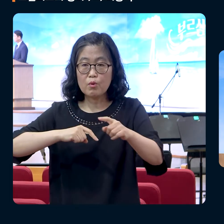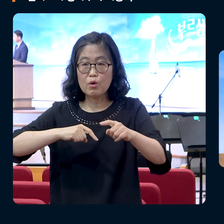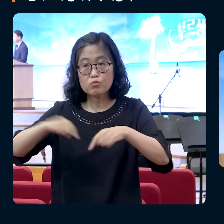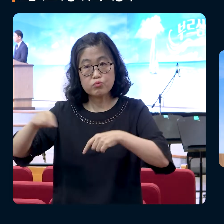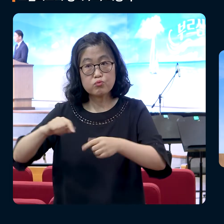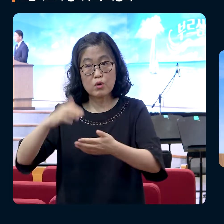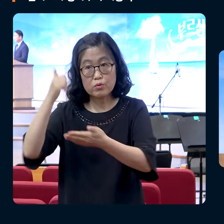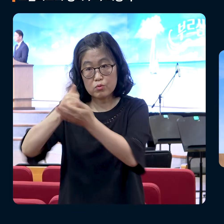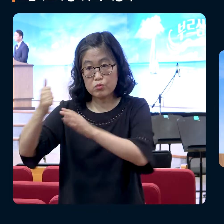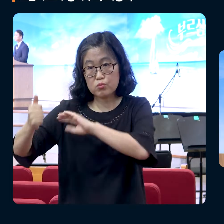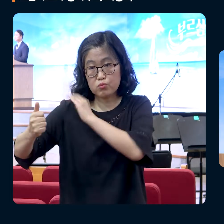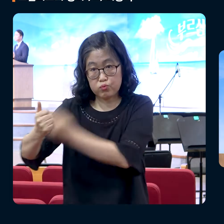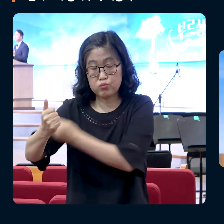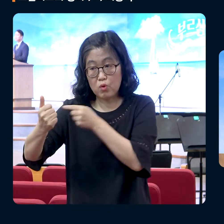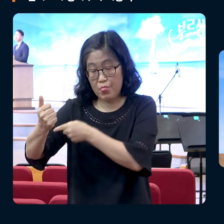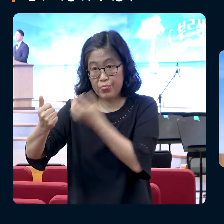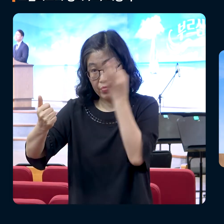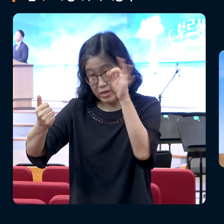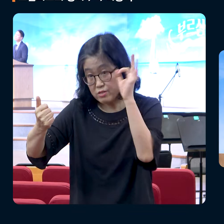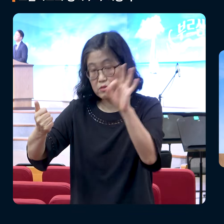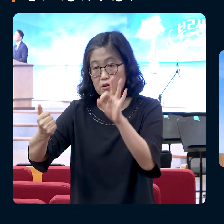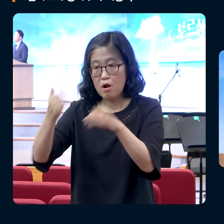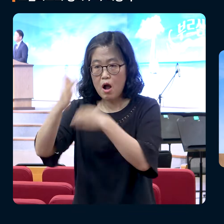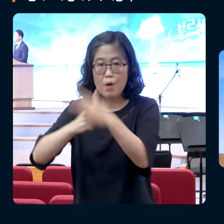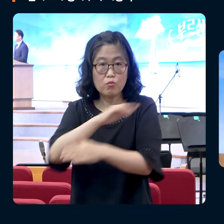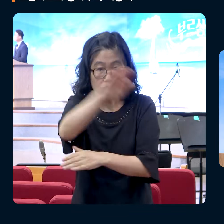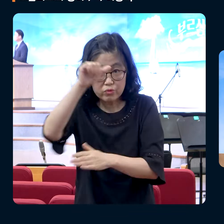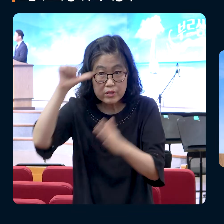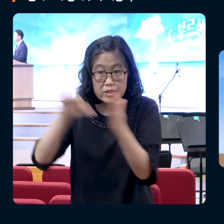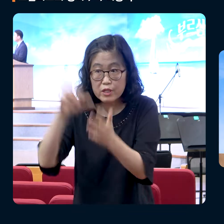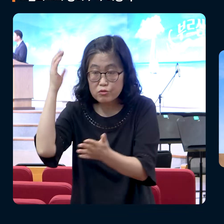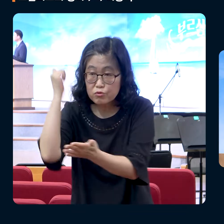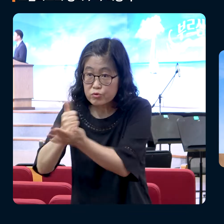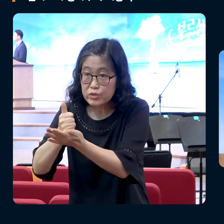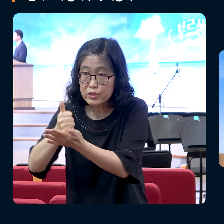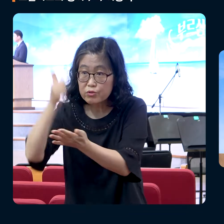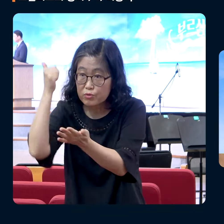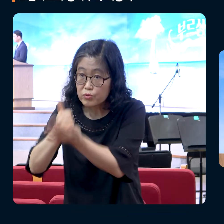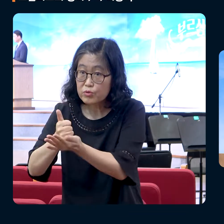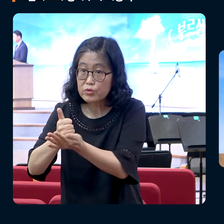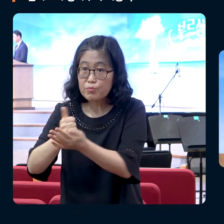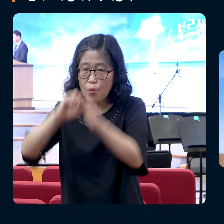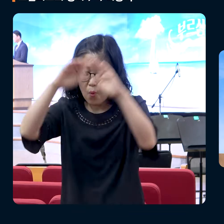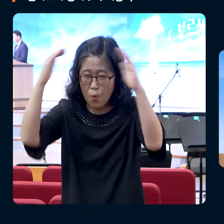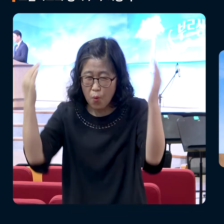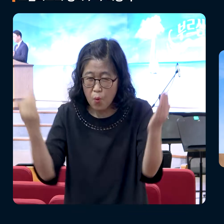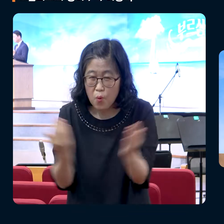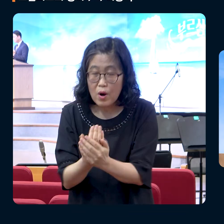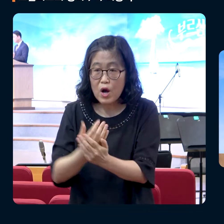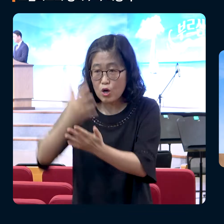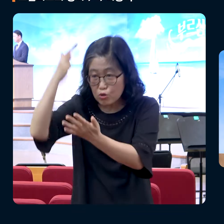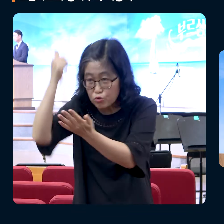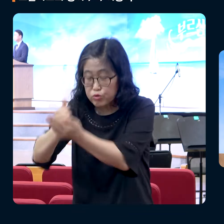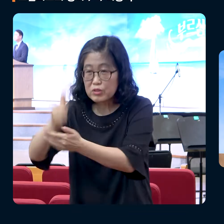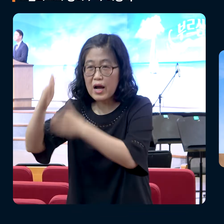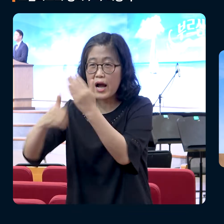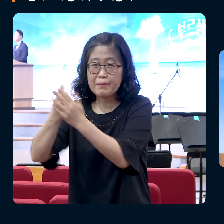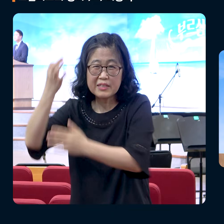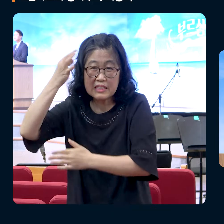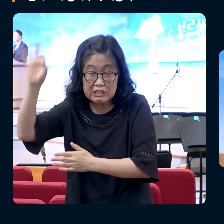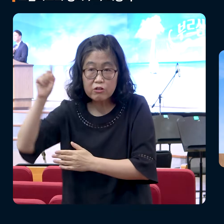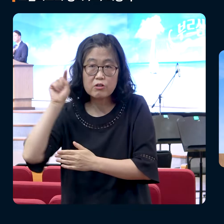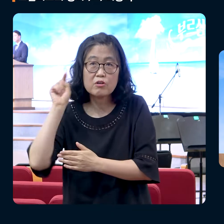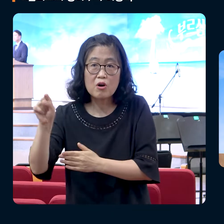인정하는 것, 하나님이 우리 인생의 주인이십니다, 하나님이 우리의 모든 것들의 주인이십니다 라고 그것을 인정하는